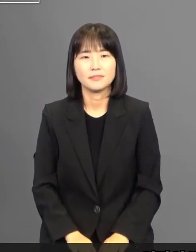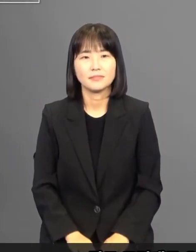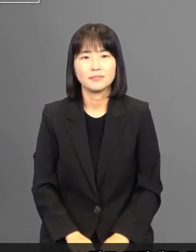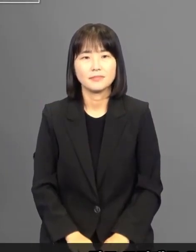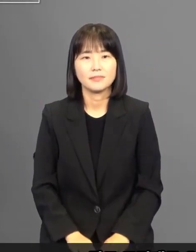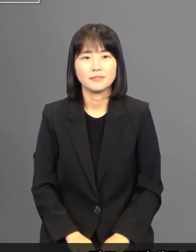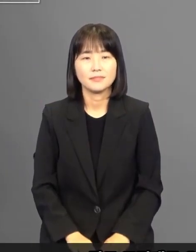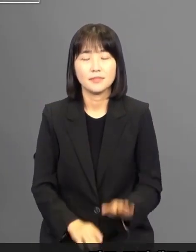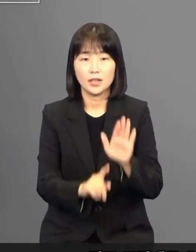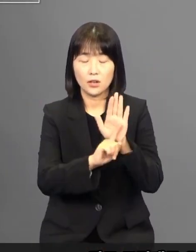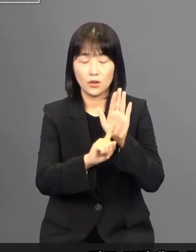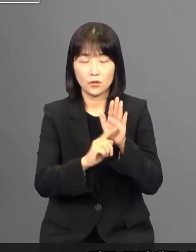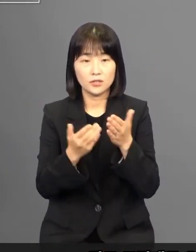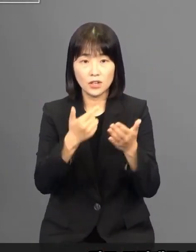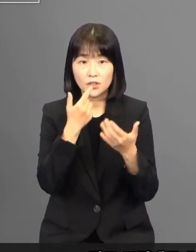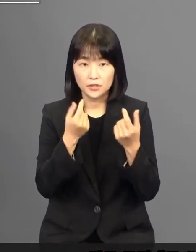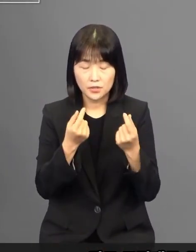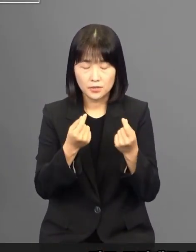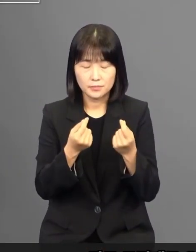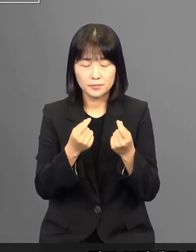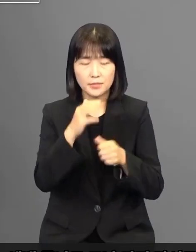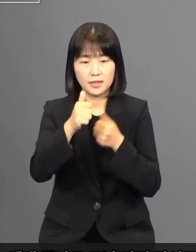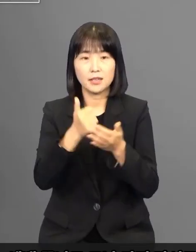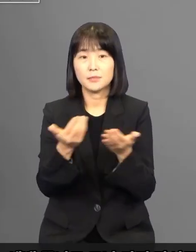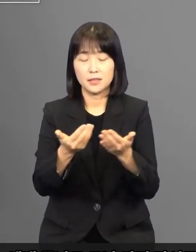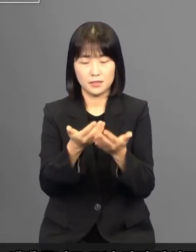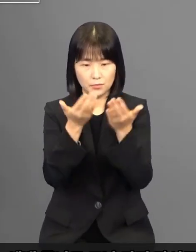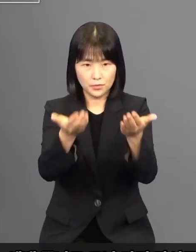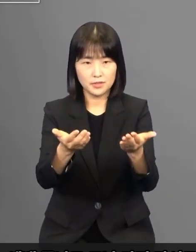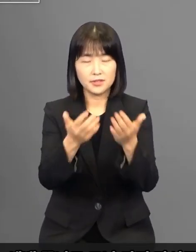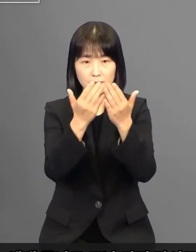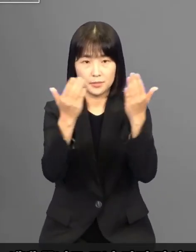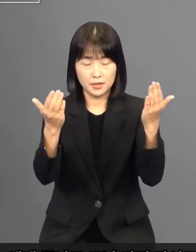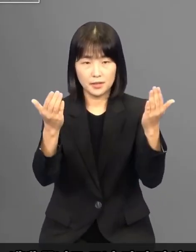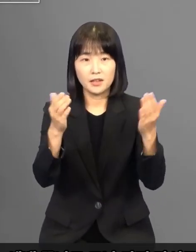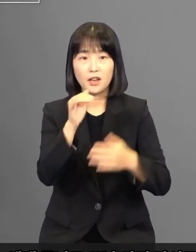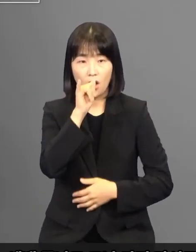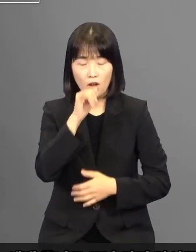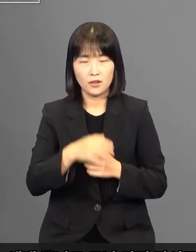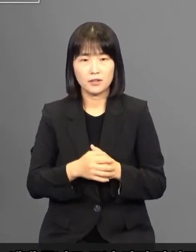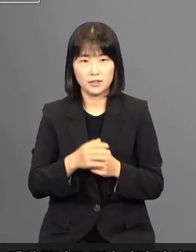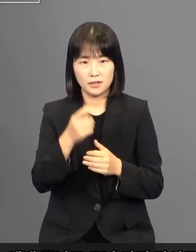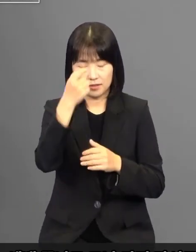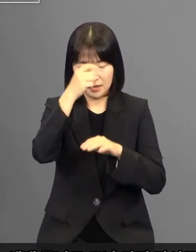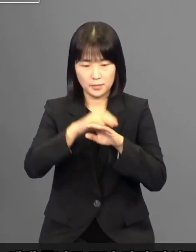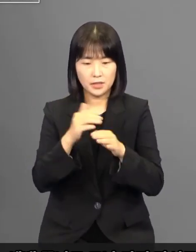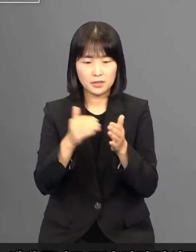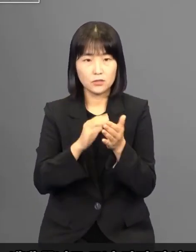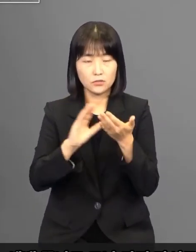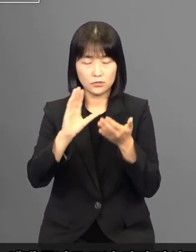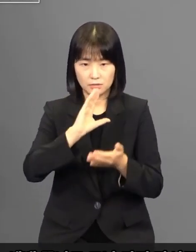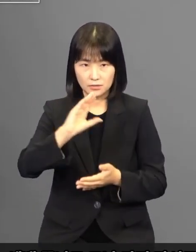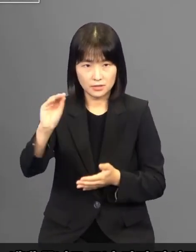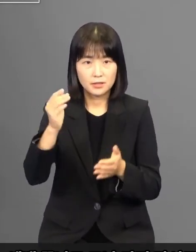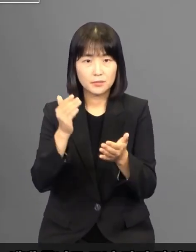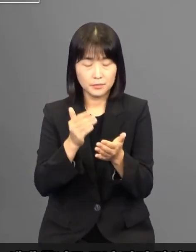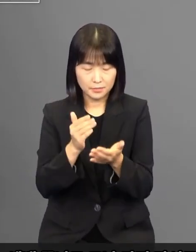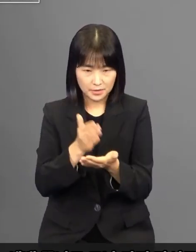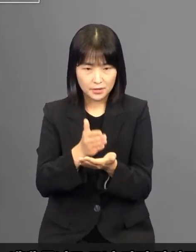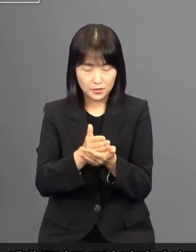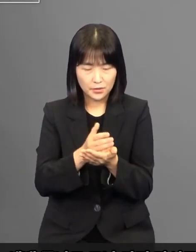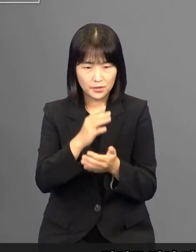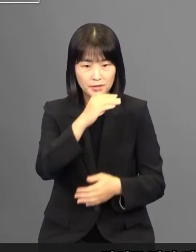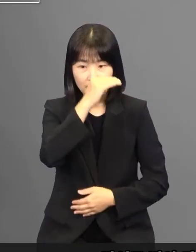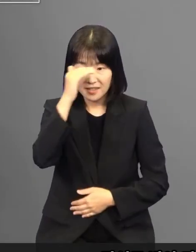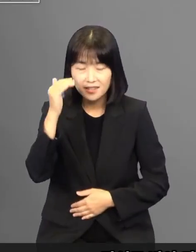네, 광고 드린 대로 오늘 사역 박람회가 있습니다. 예배 끝나고 그냥 가지 마시고 한 번씩 꼭 둘러보시면 간식도